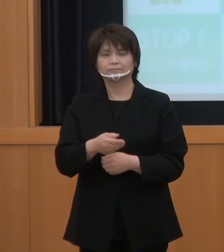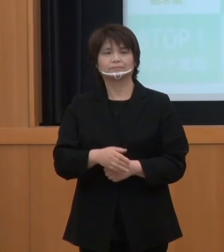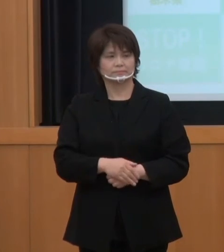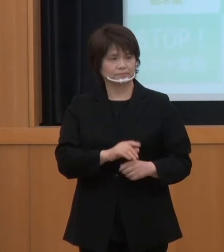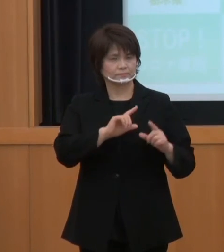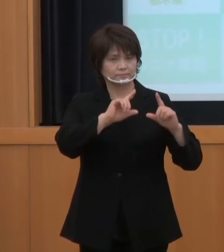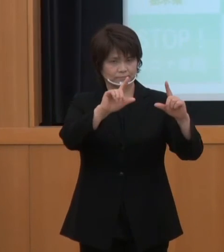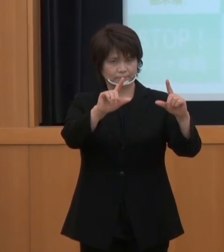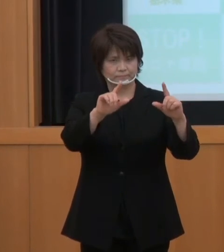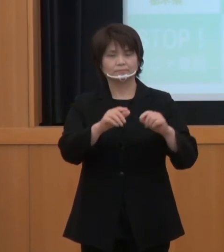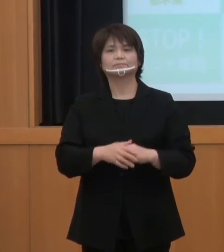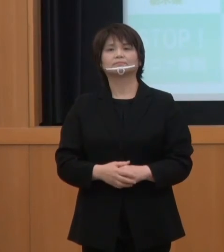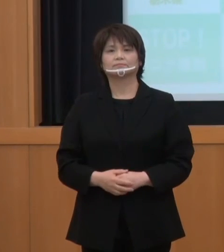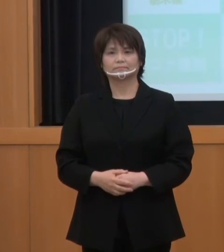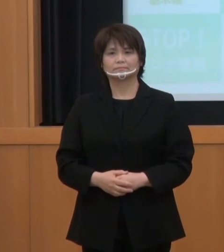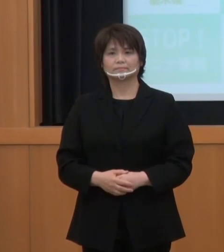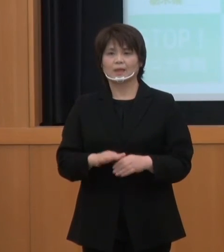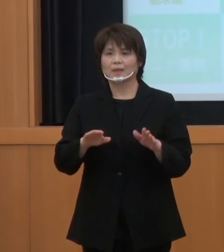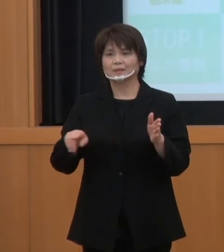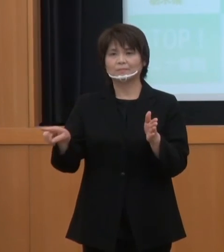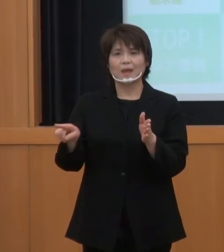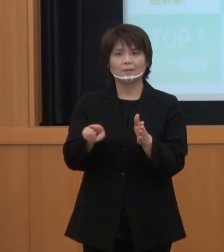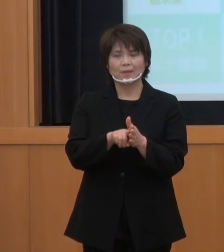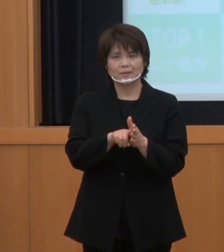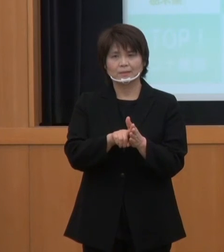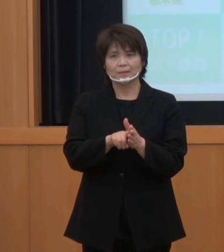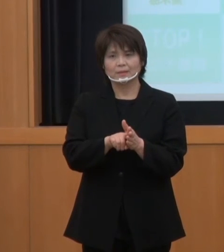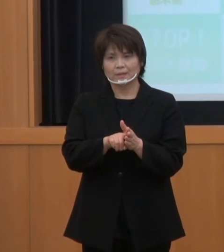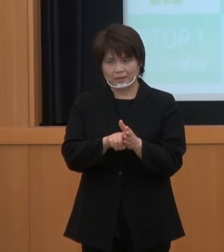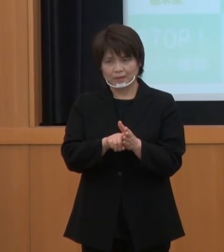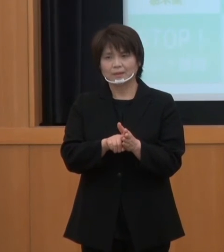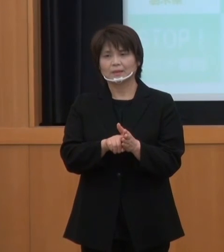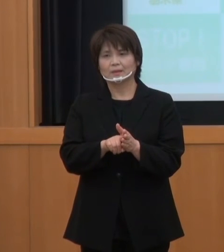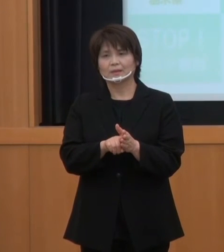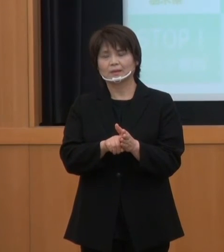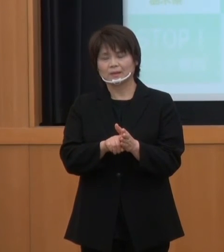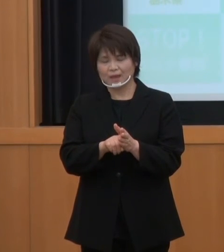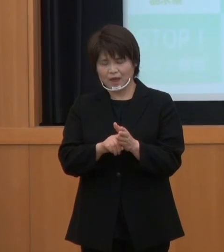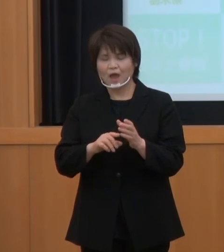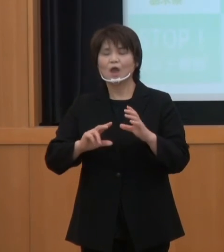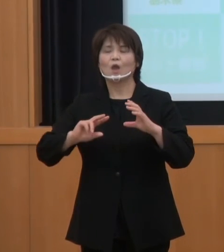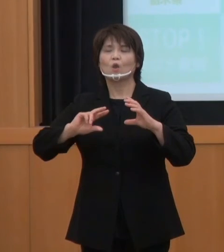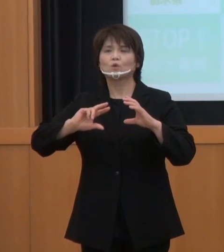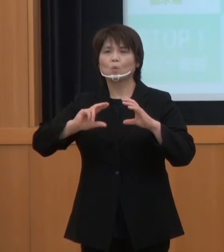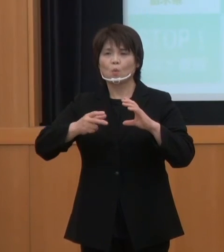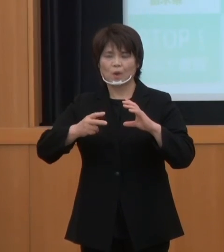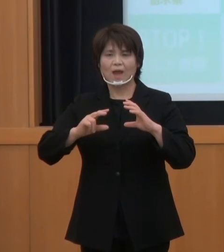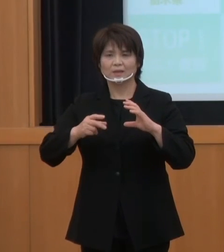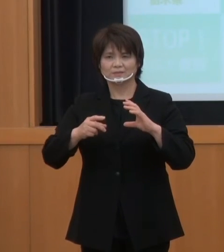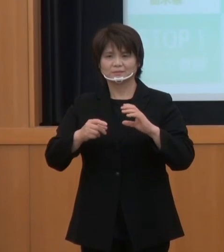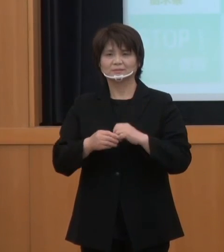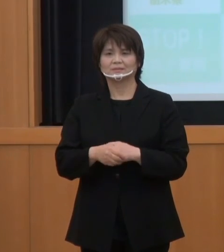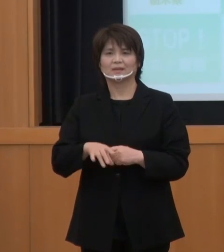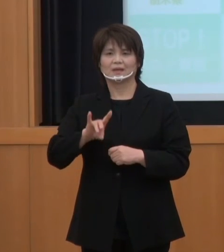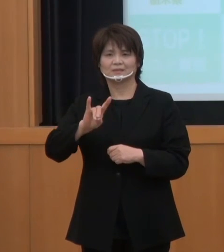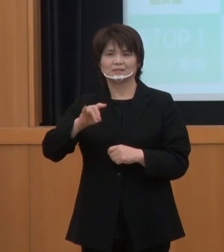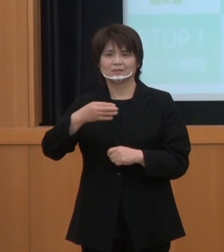はい、今までのは業界のガイドラインにのっとって、